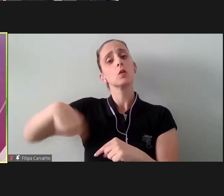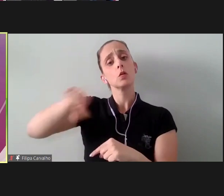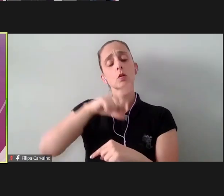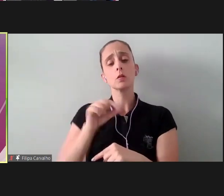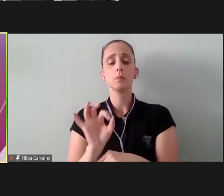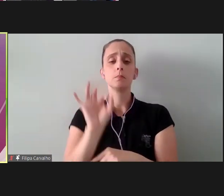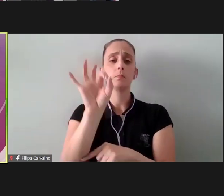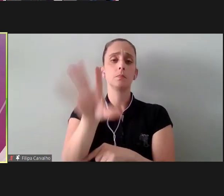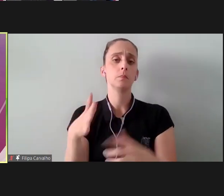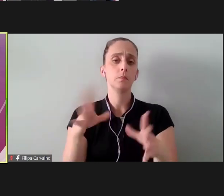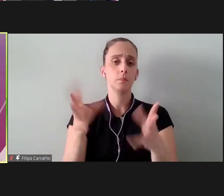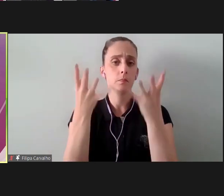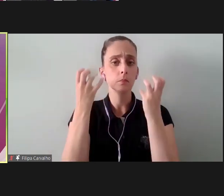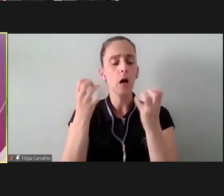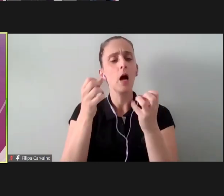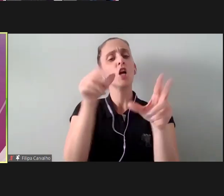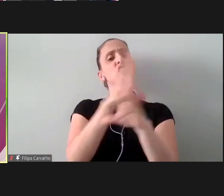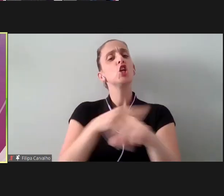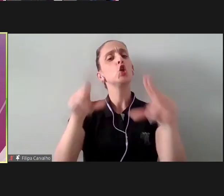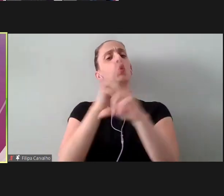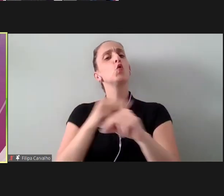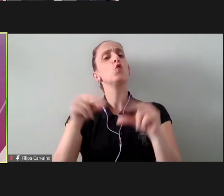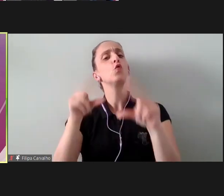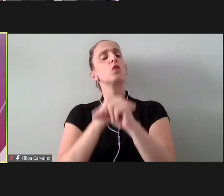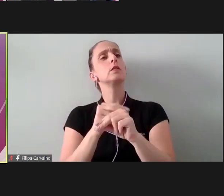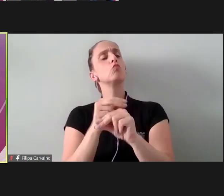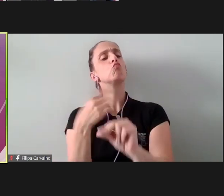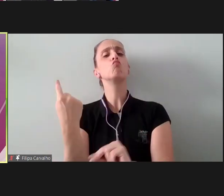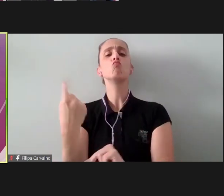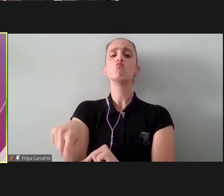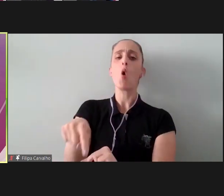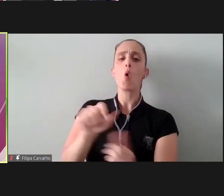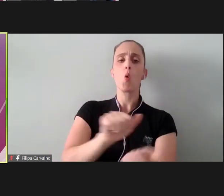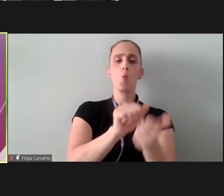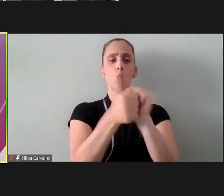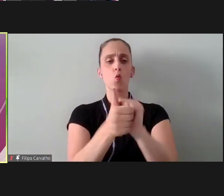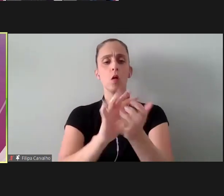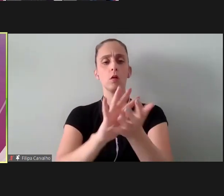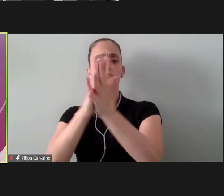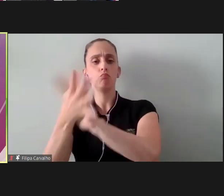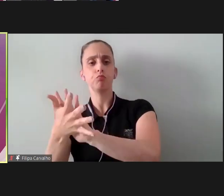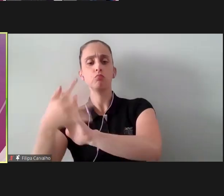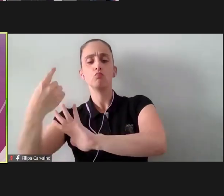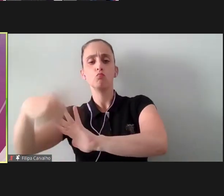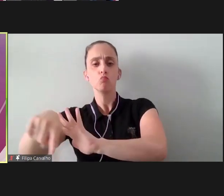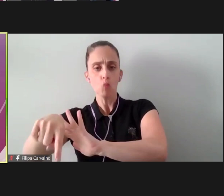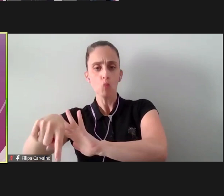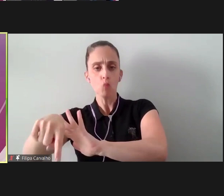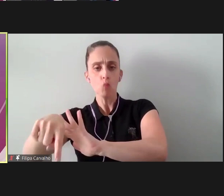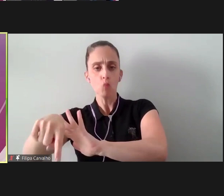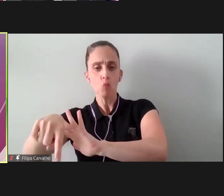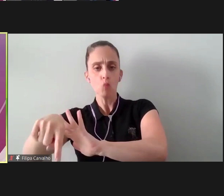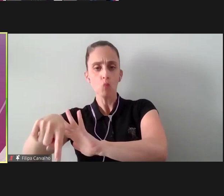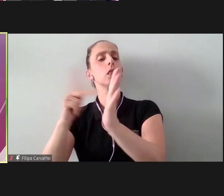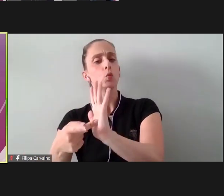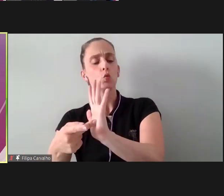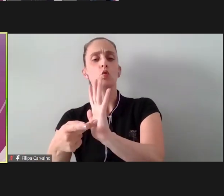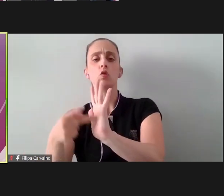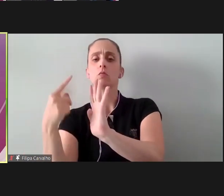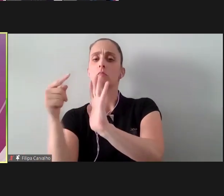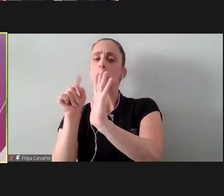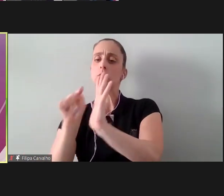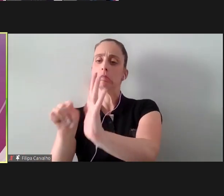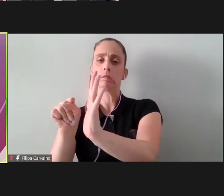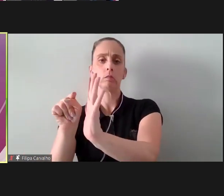também que a inovação não envolve apenas mudanças e transformações alicerçadas na tecnologia e nos